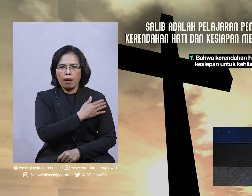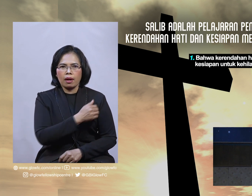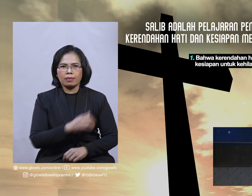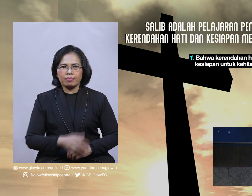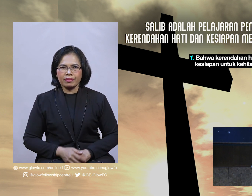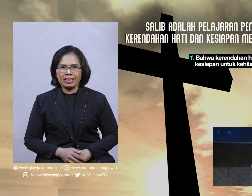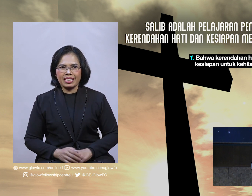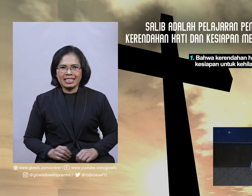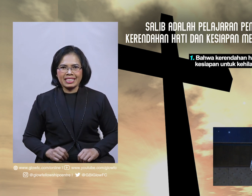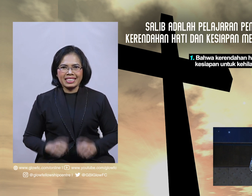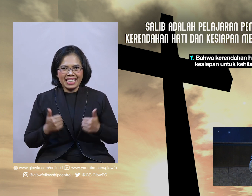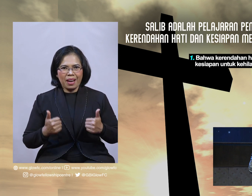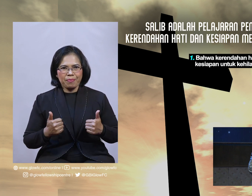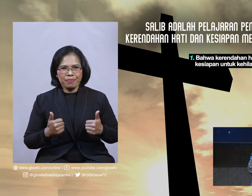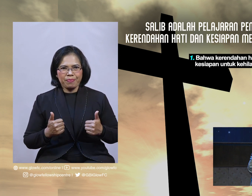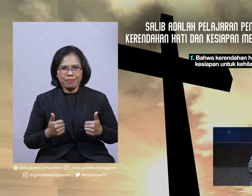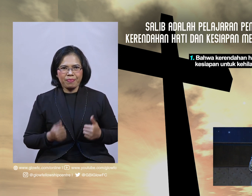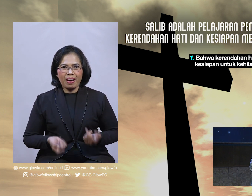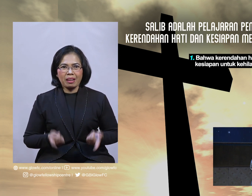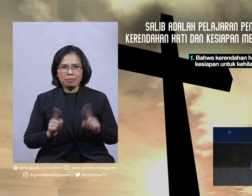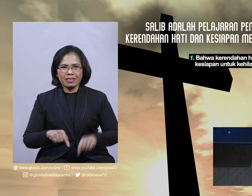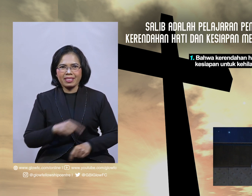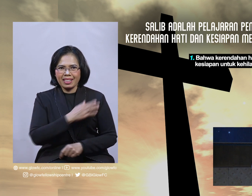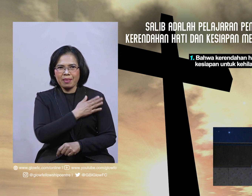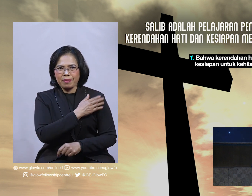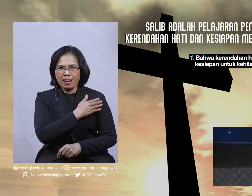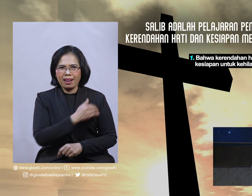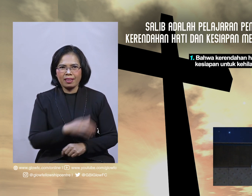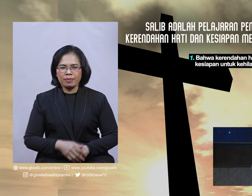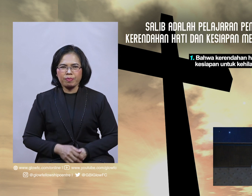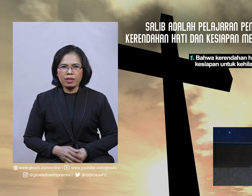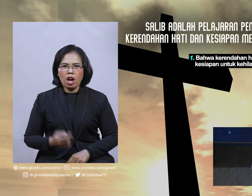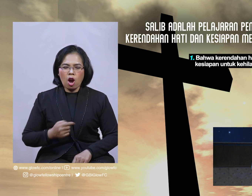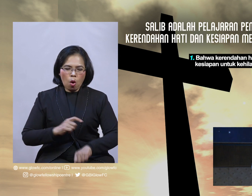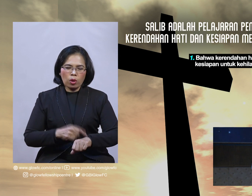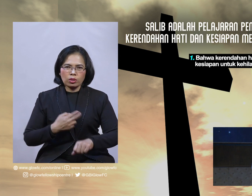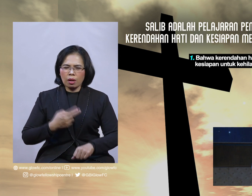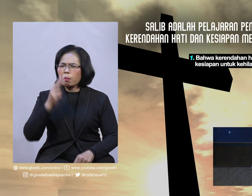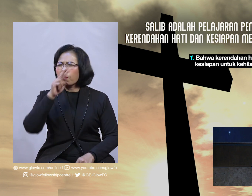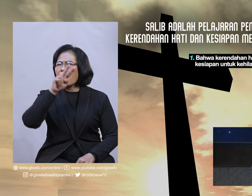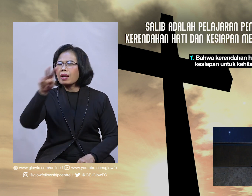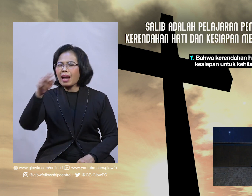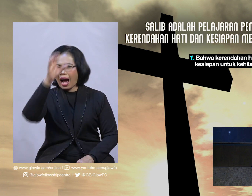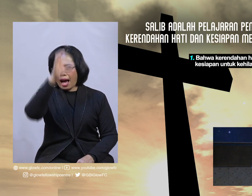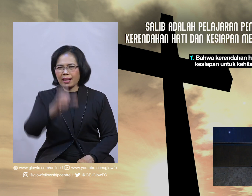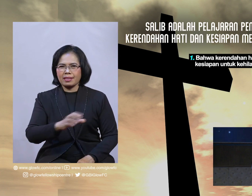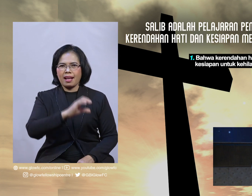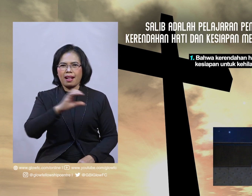kesiapan untuk kehilangan hak waktu saya memandang salib